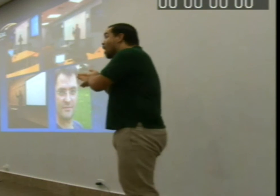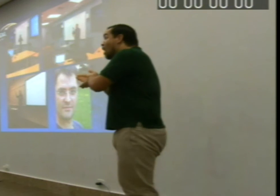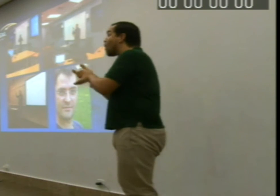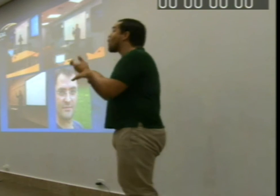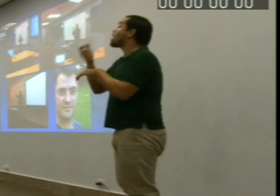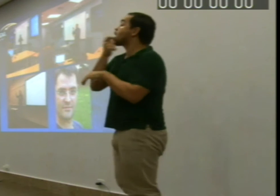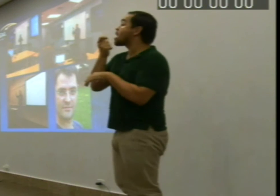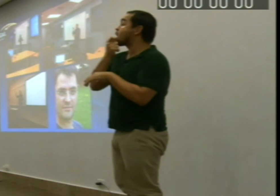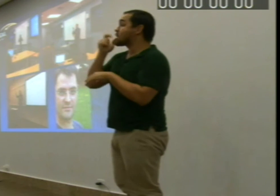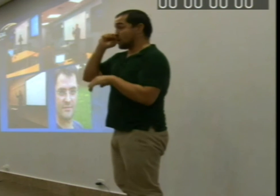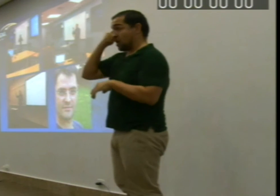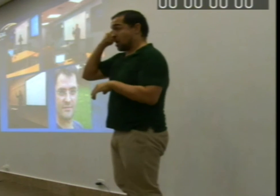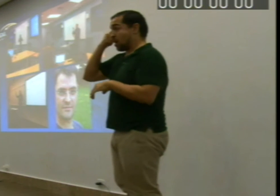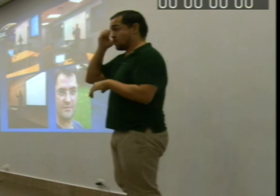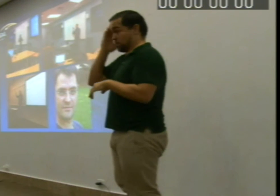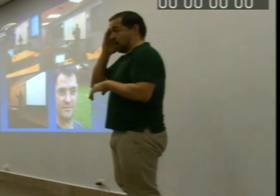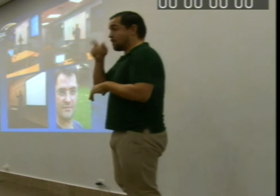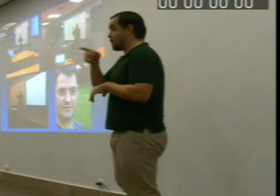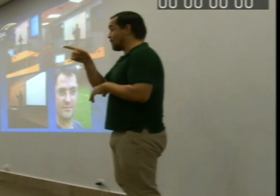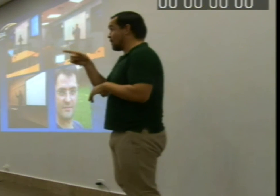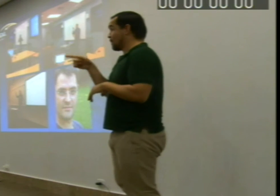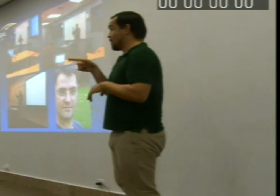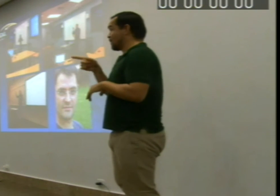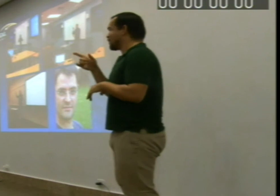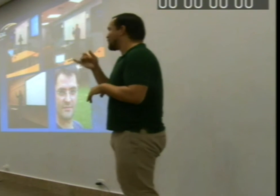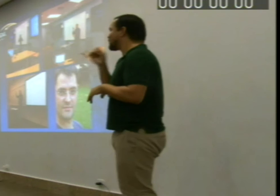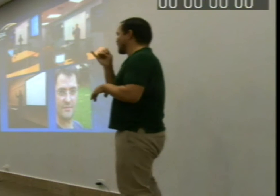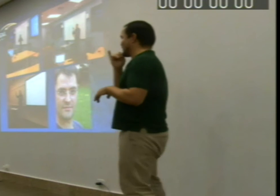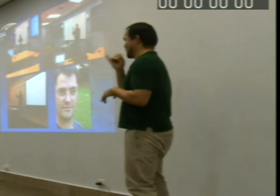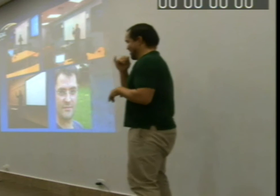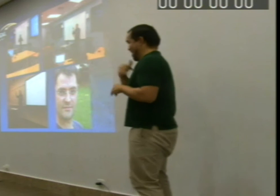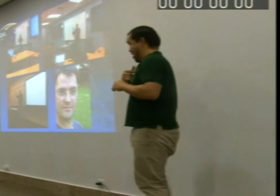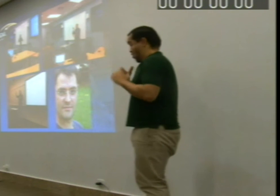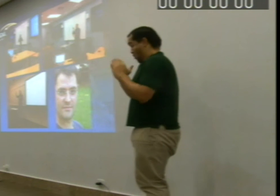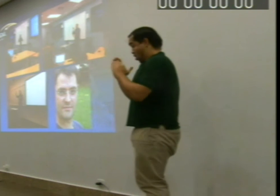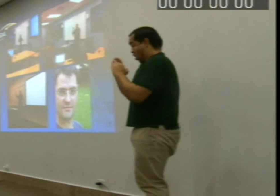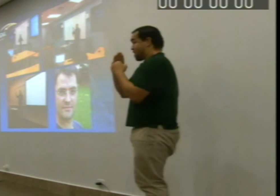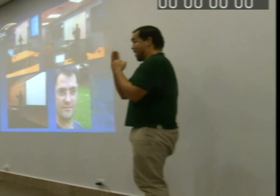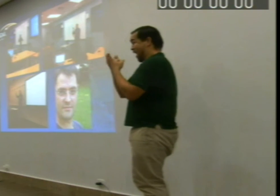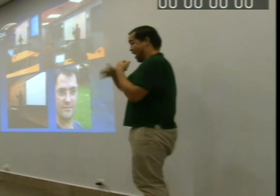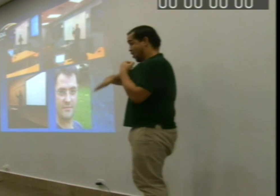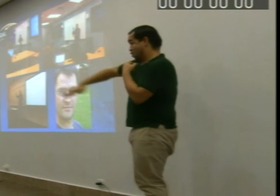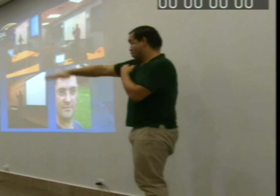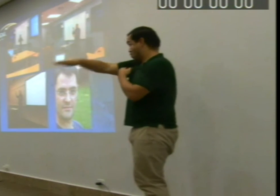na língua inglesa branca e da comunidade